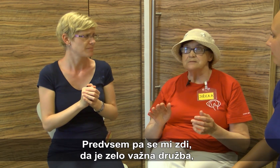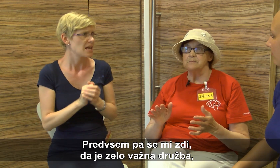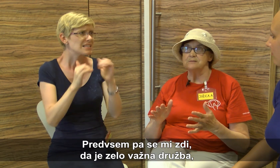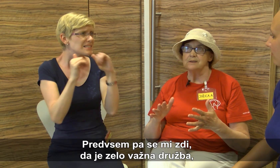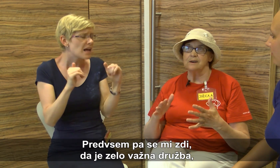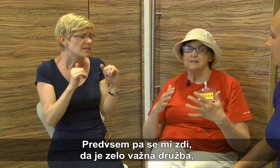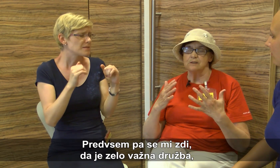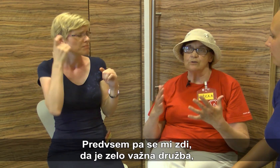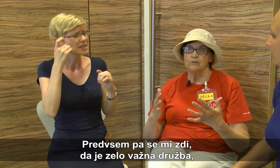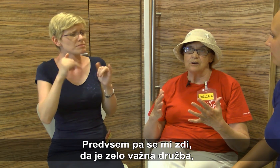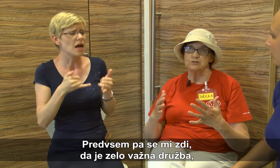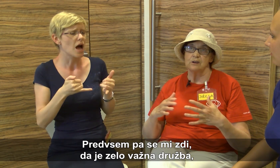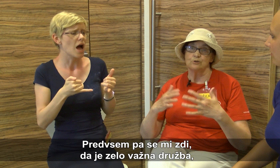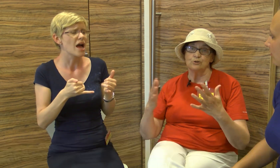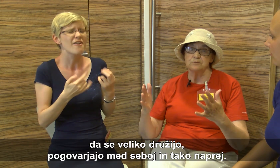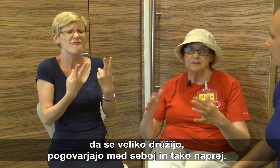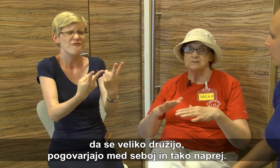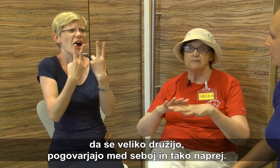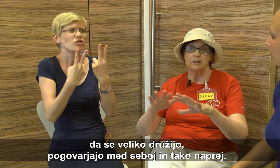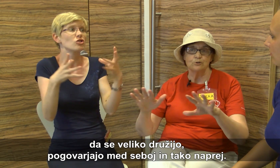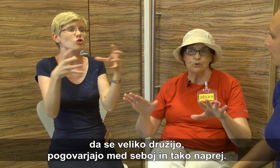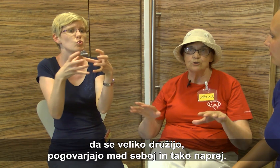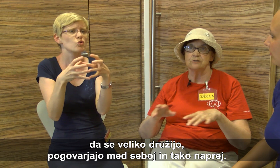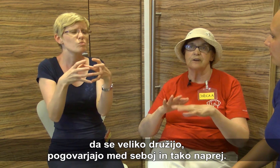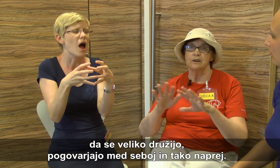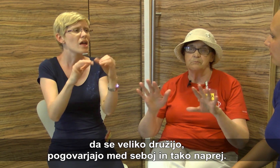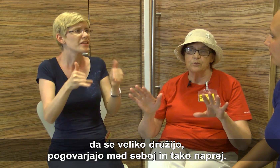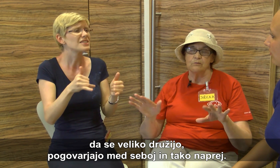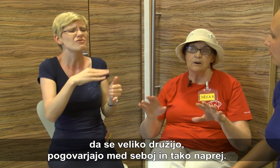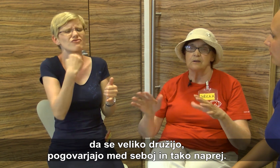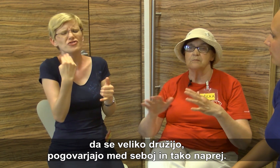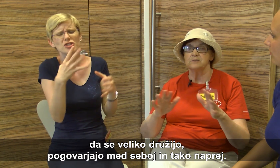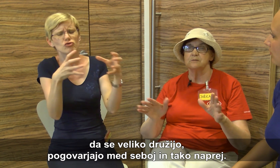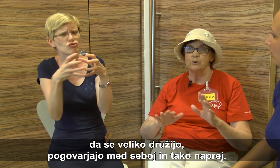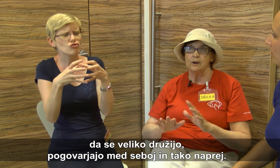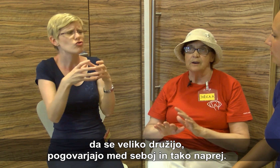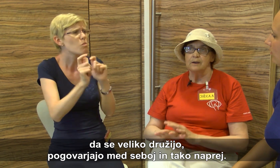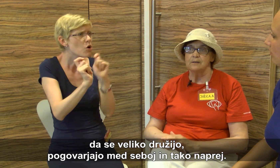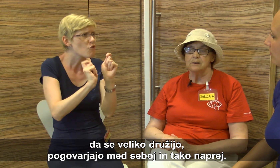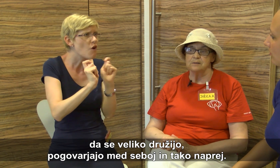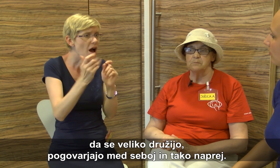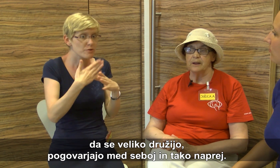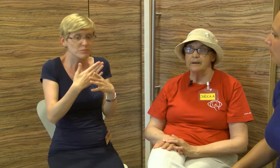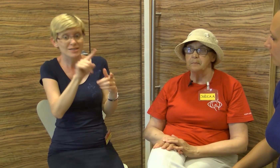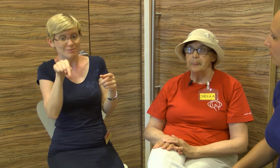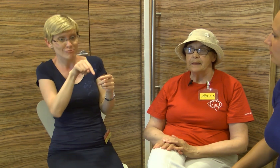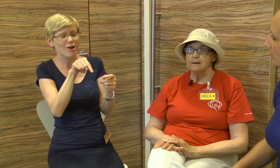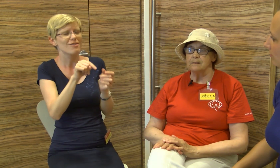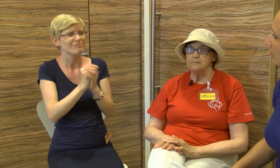Predvsem pa se mi zdi, da je zelo važna družba, da se veliko druže, veliko pogovarjajo med seboj in tako